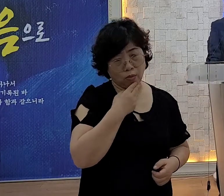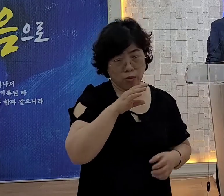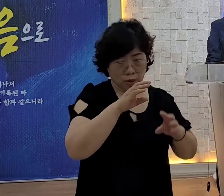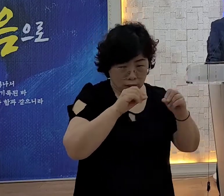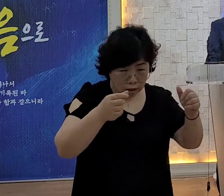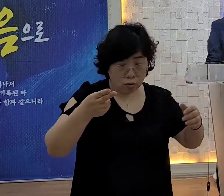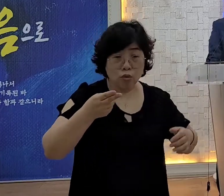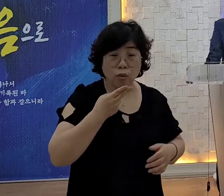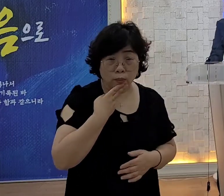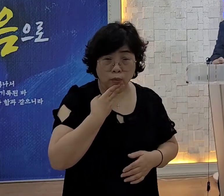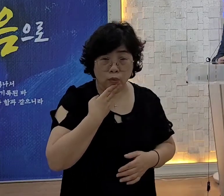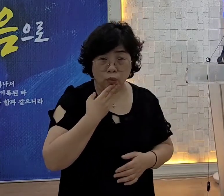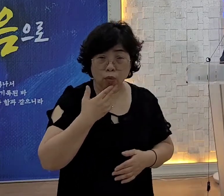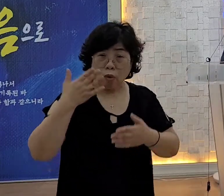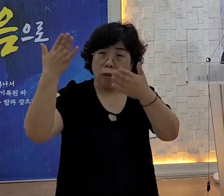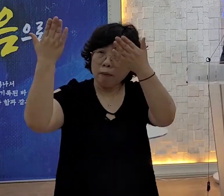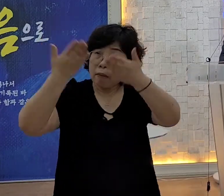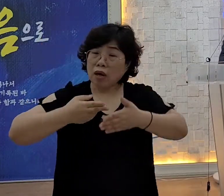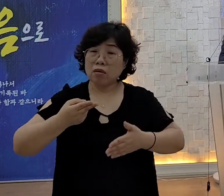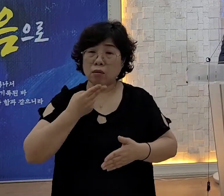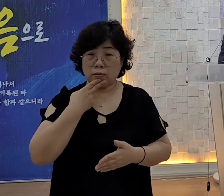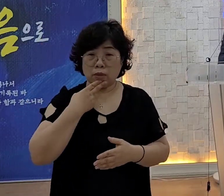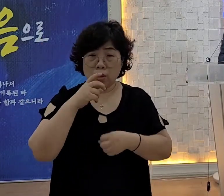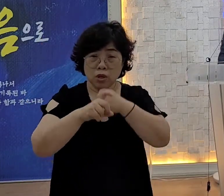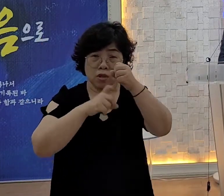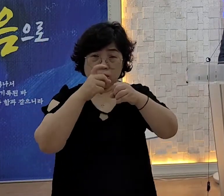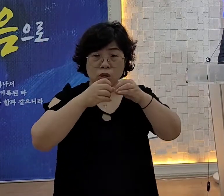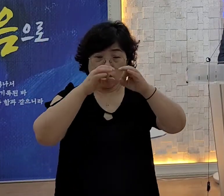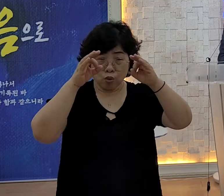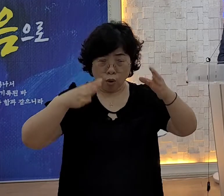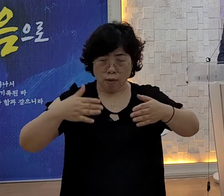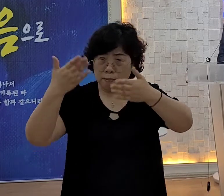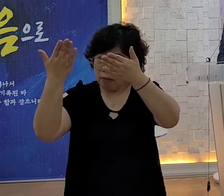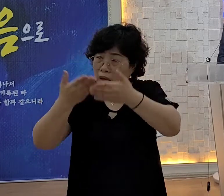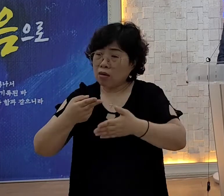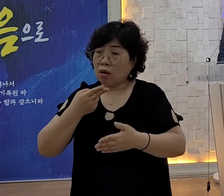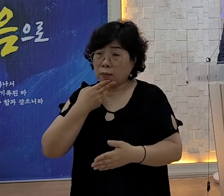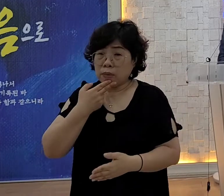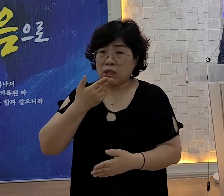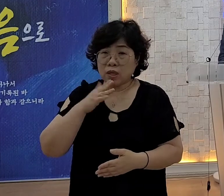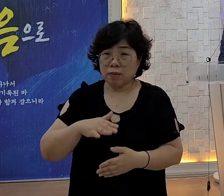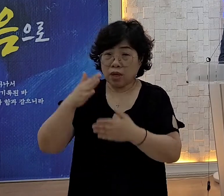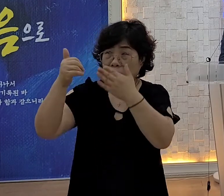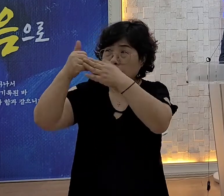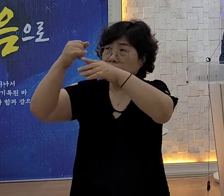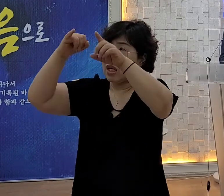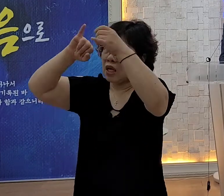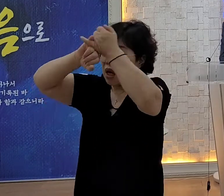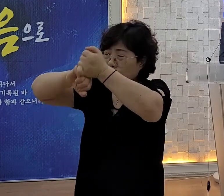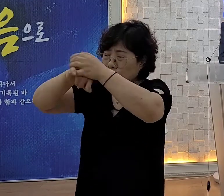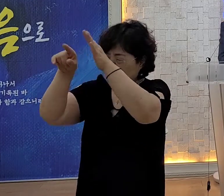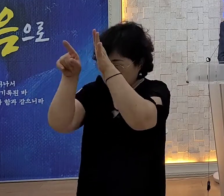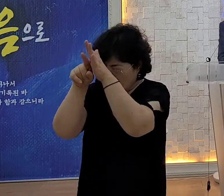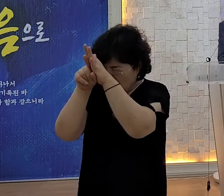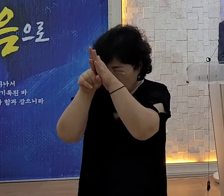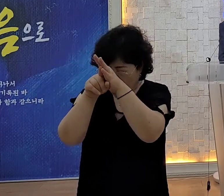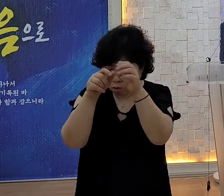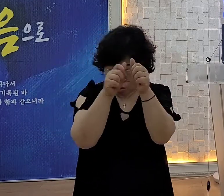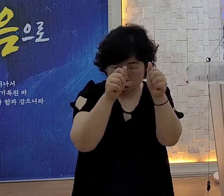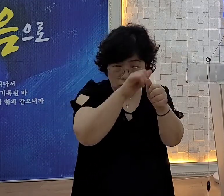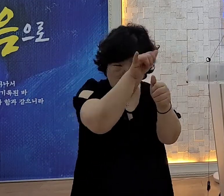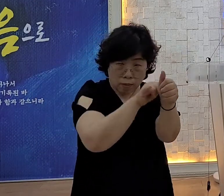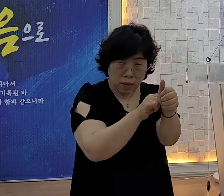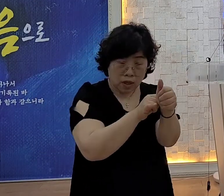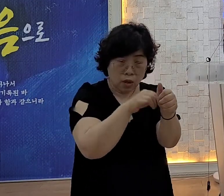없고 아무것도 손에 쥐어진 게 없지만 묵묵히 그 약속을 믿고 우상 섬기는 하란